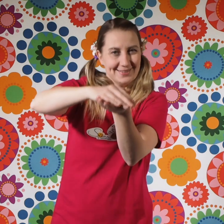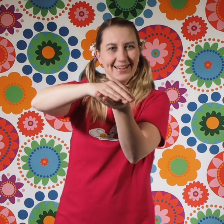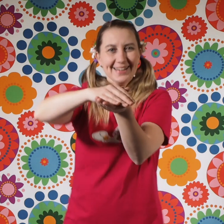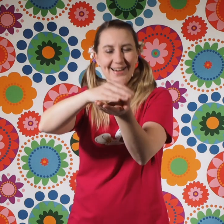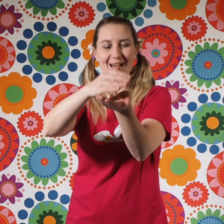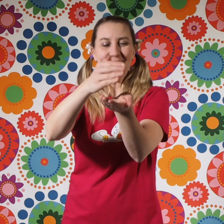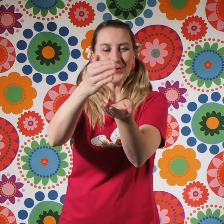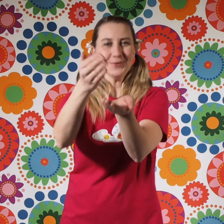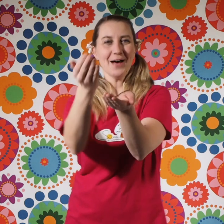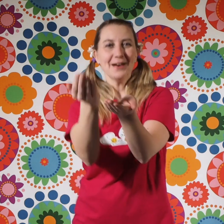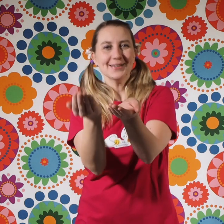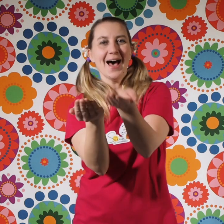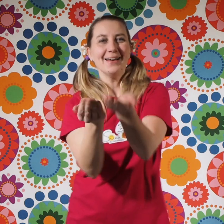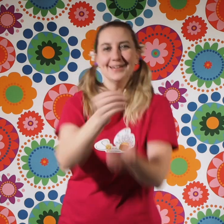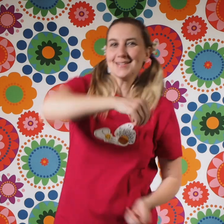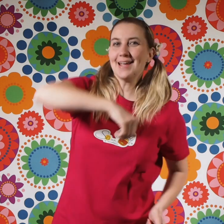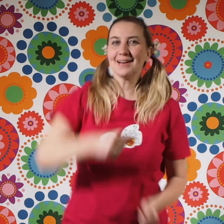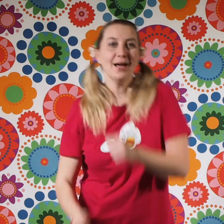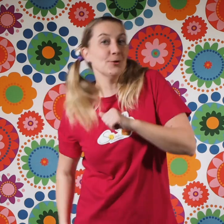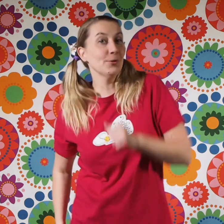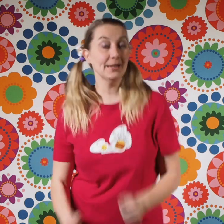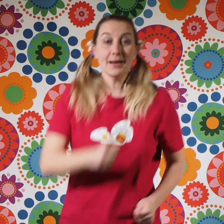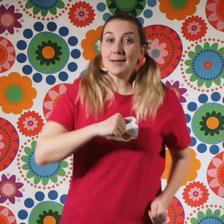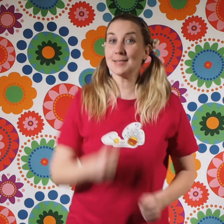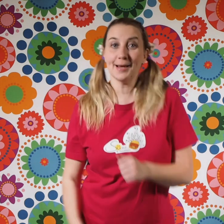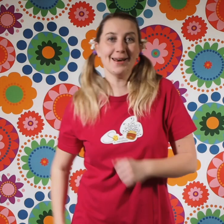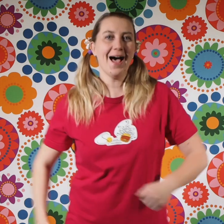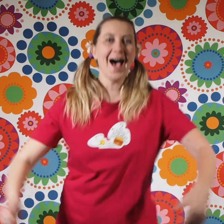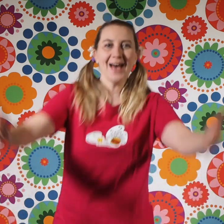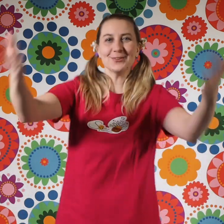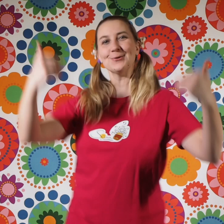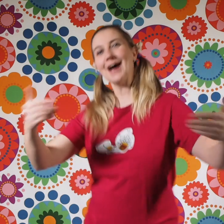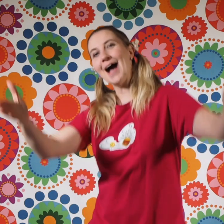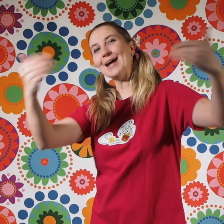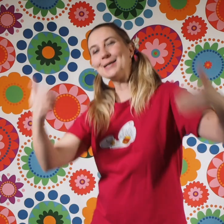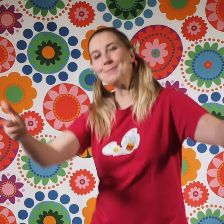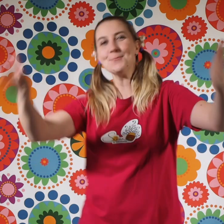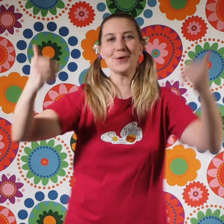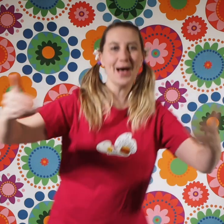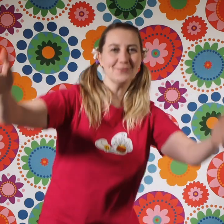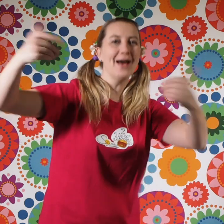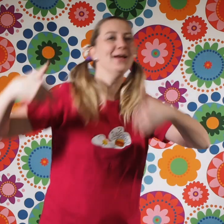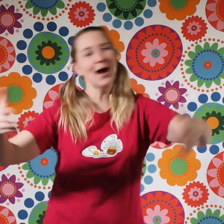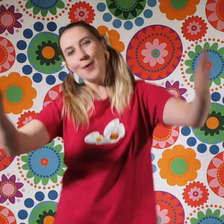Taika, radio, kun avataan, niin seikkailuihin astellaan. Tulkaa kaikki mukaan ja